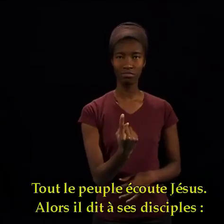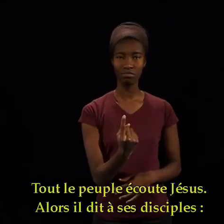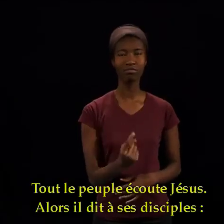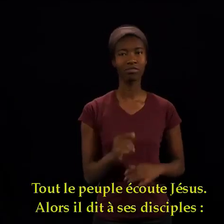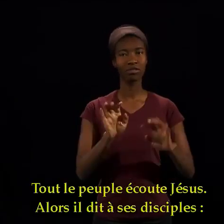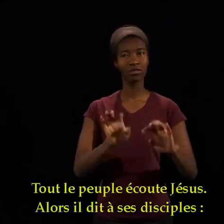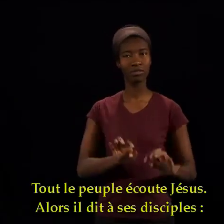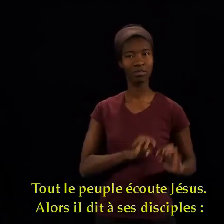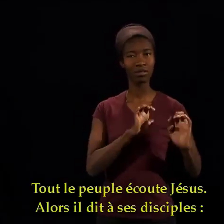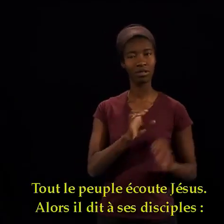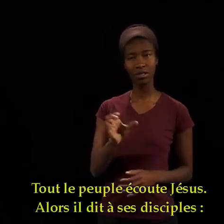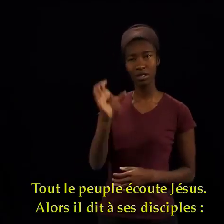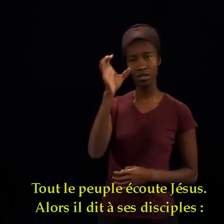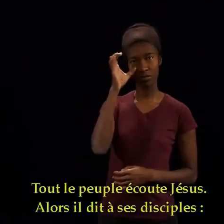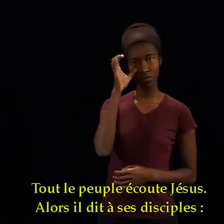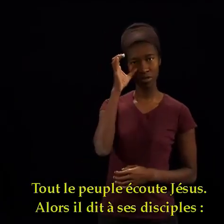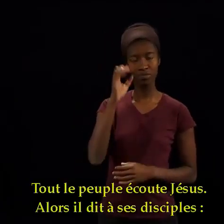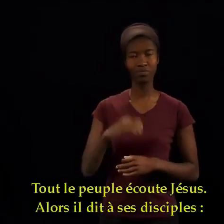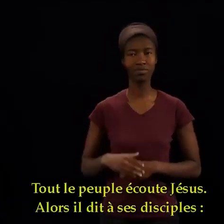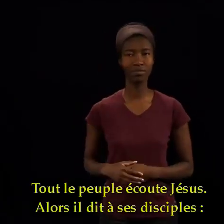Tout le peuple écoute Jésus.